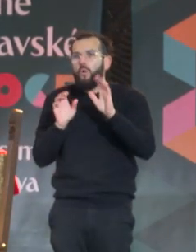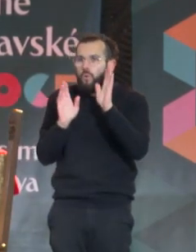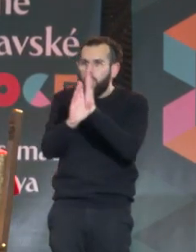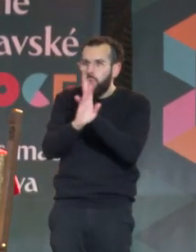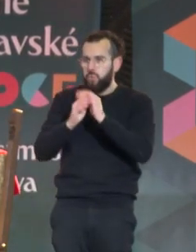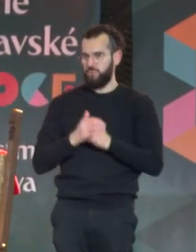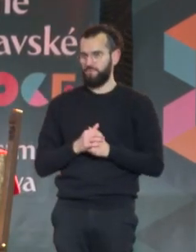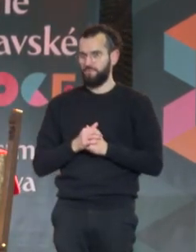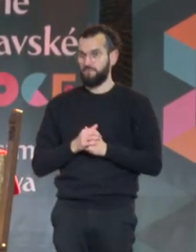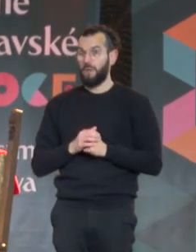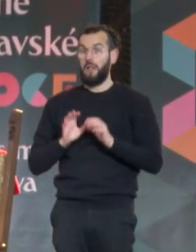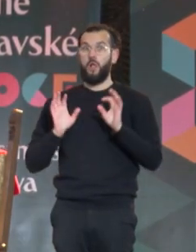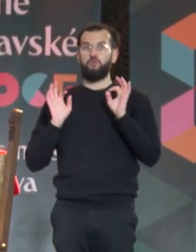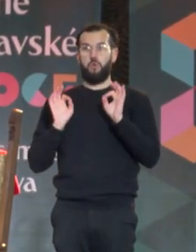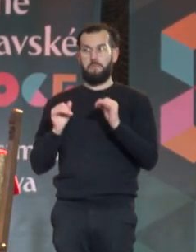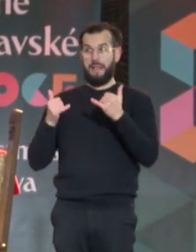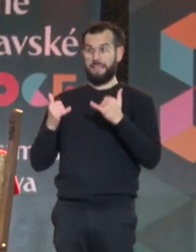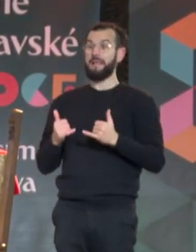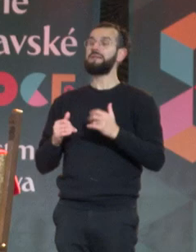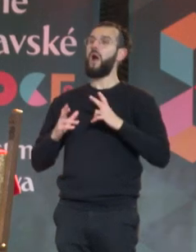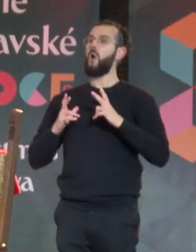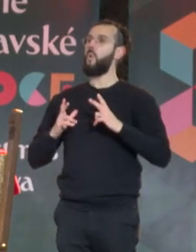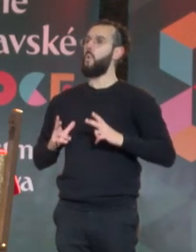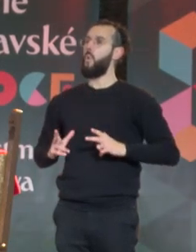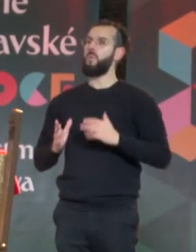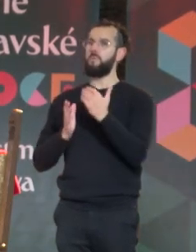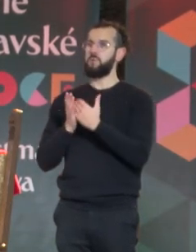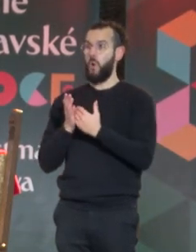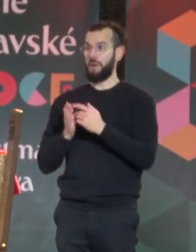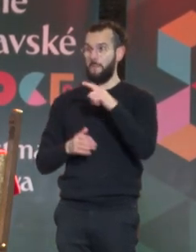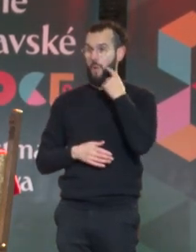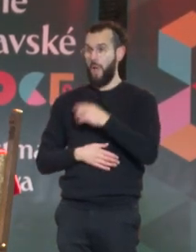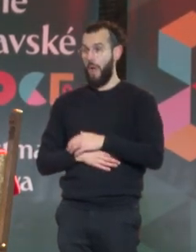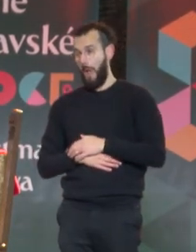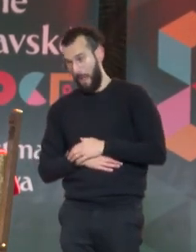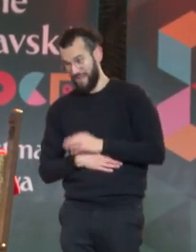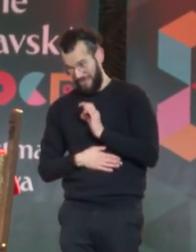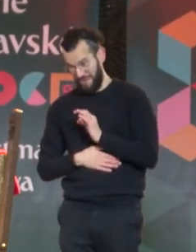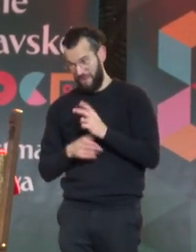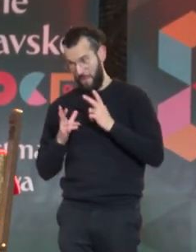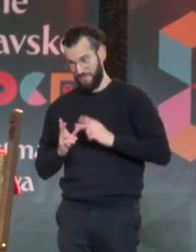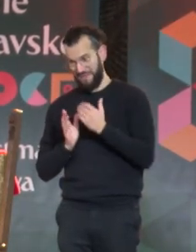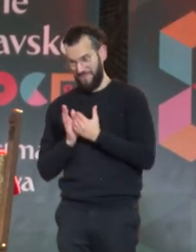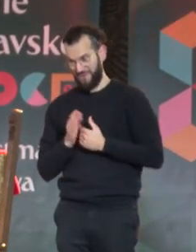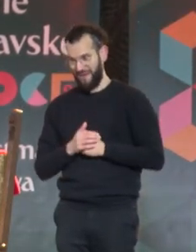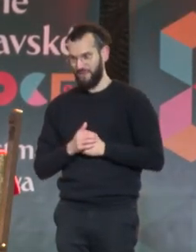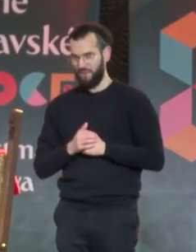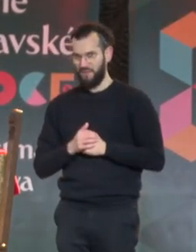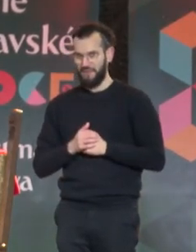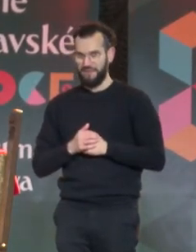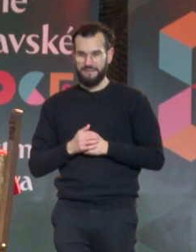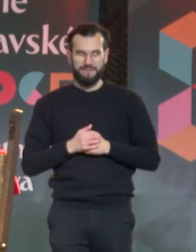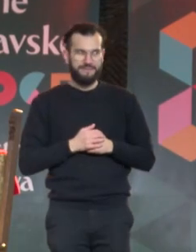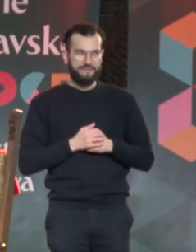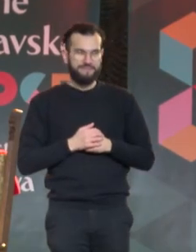Tak, dnes si dáme oddychový program. Žmurkne na mňa tato. Oddychový program u ňoho znamená,